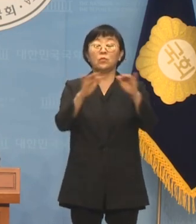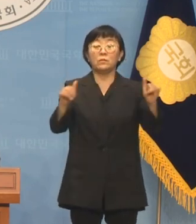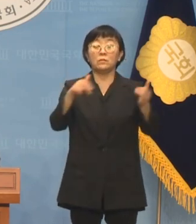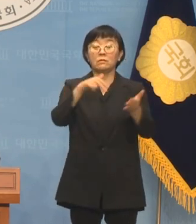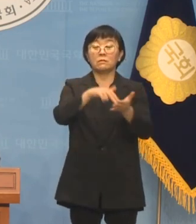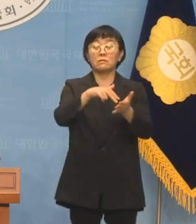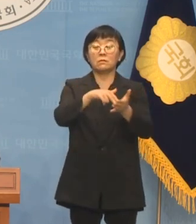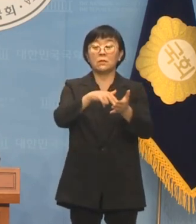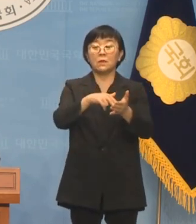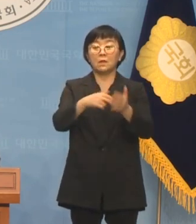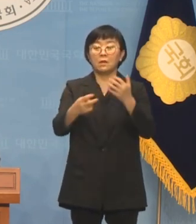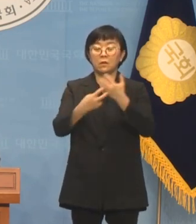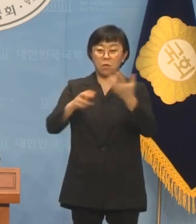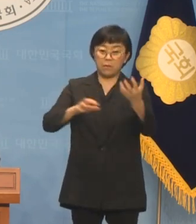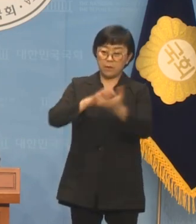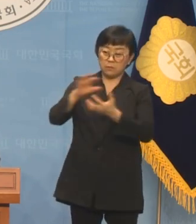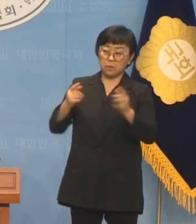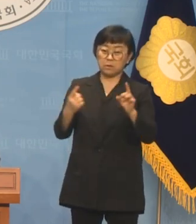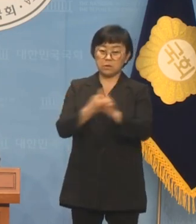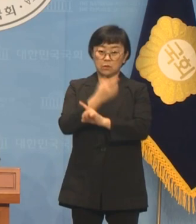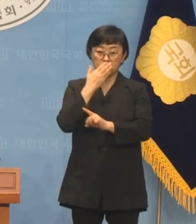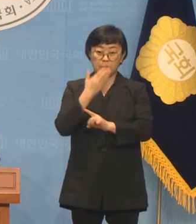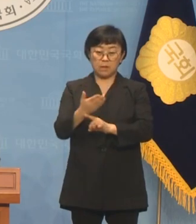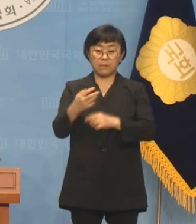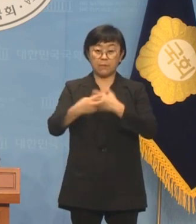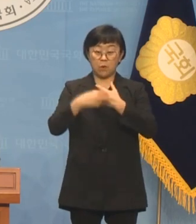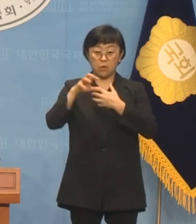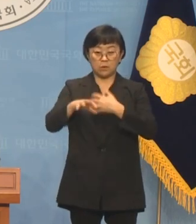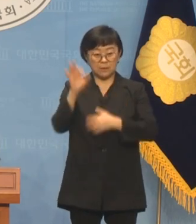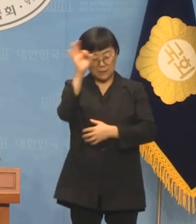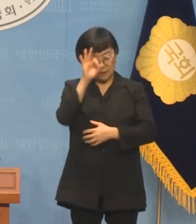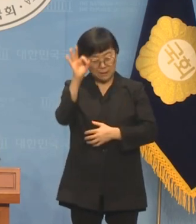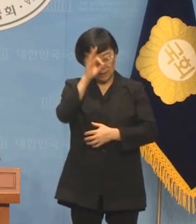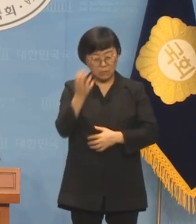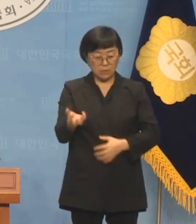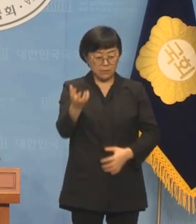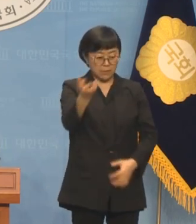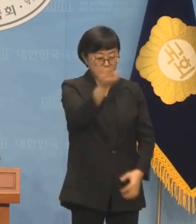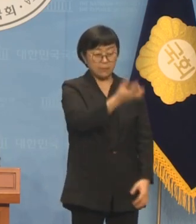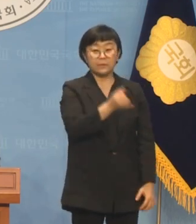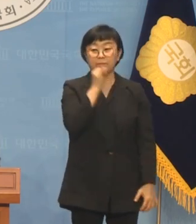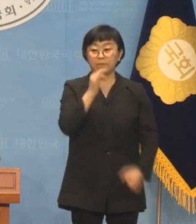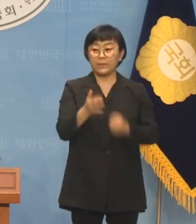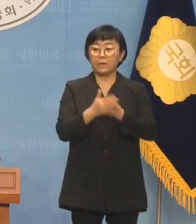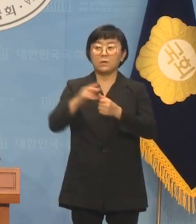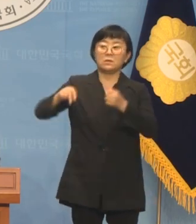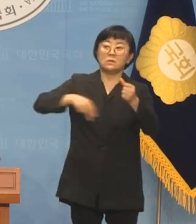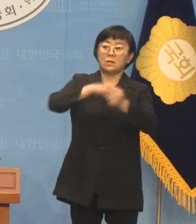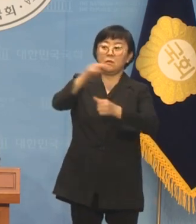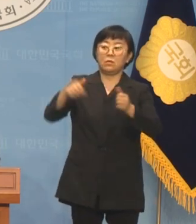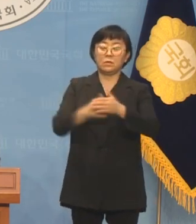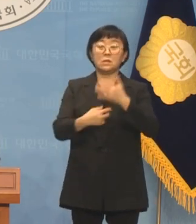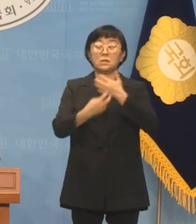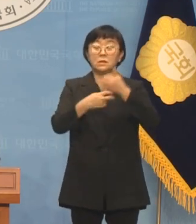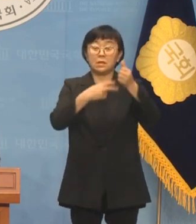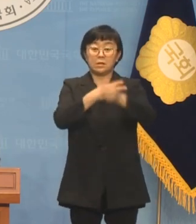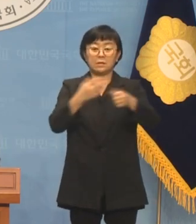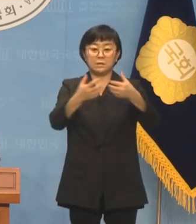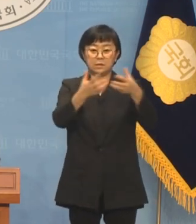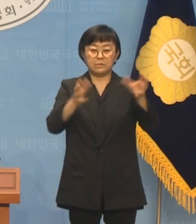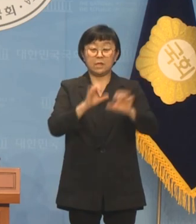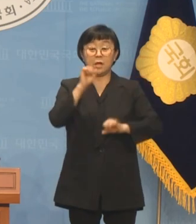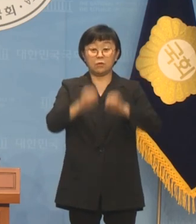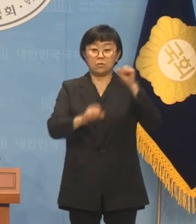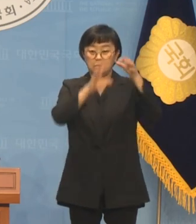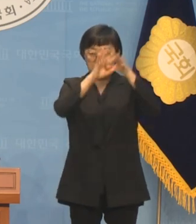국민들께서 의료 대란 속에 치료를 받을 수 있는 병원을 찾아 헤매고 있습니다. 이런 상황에서도 의사들은 집단